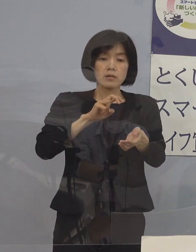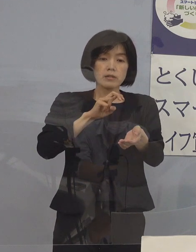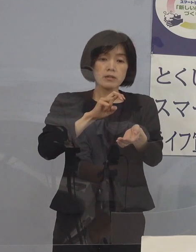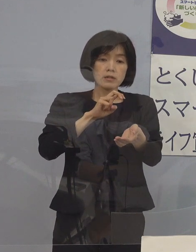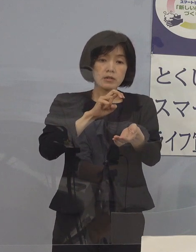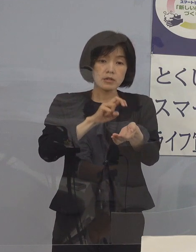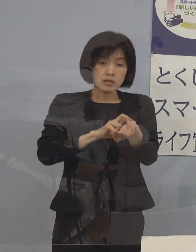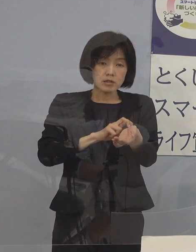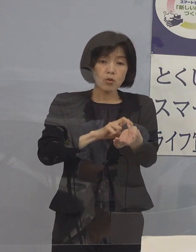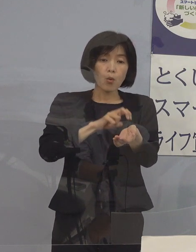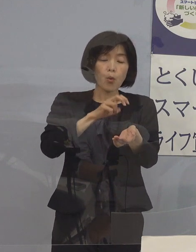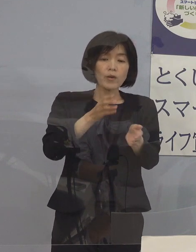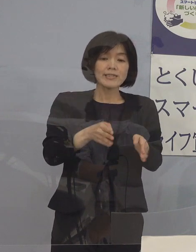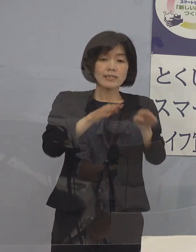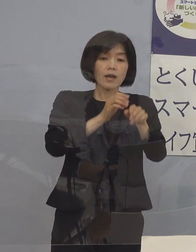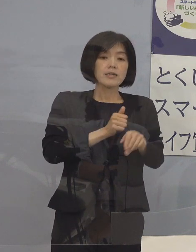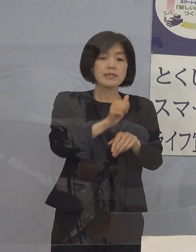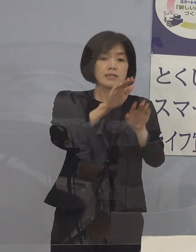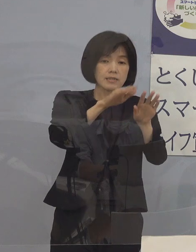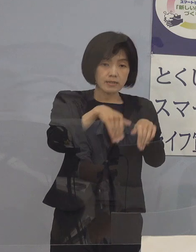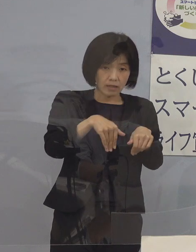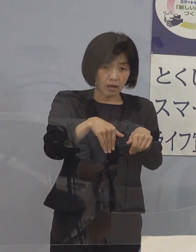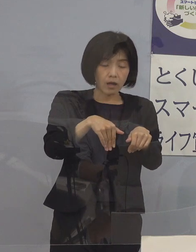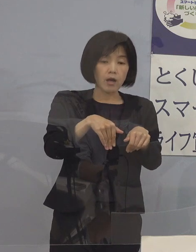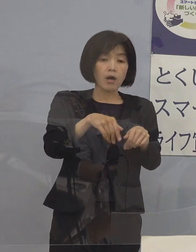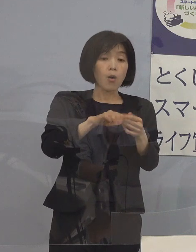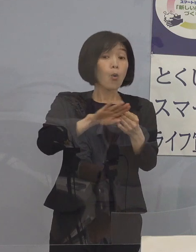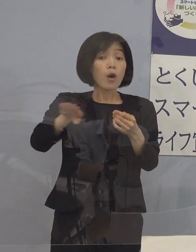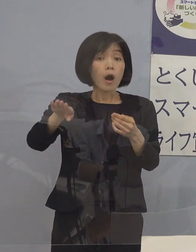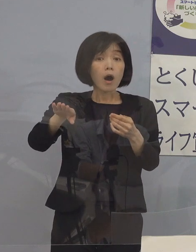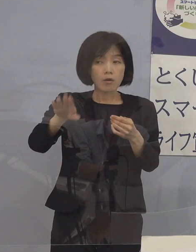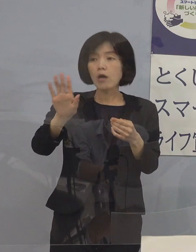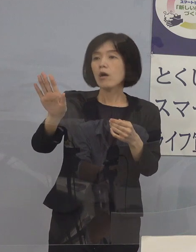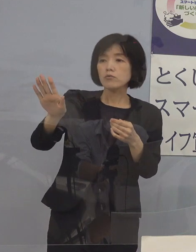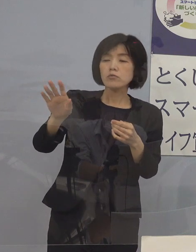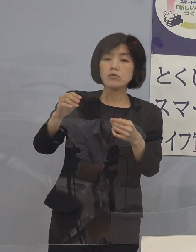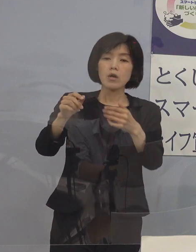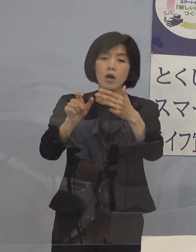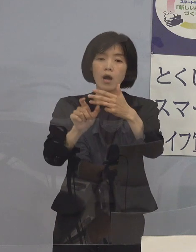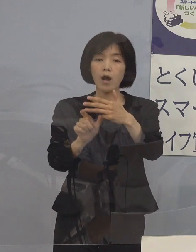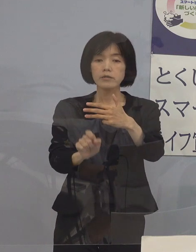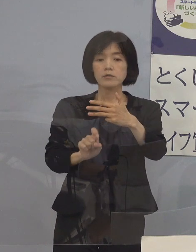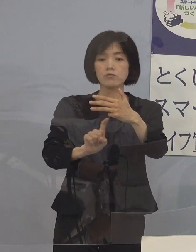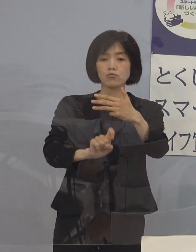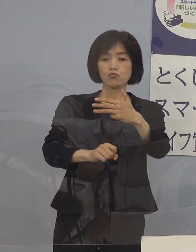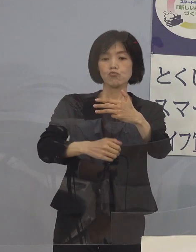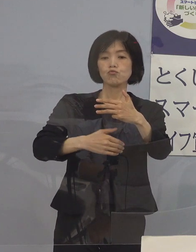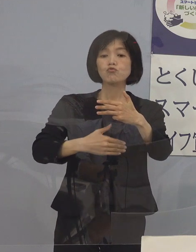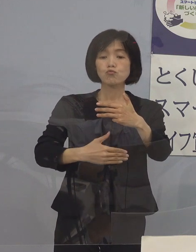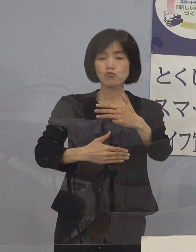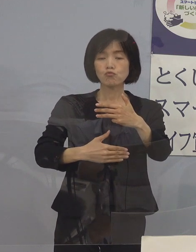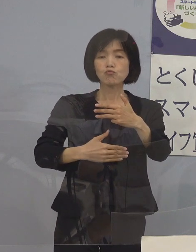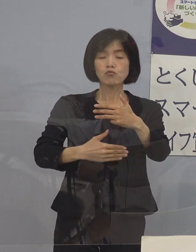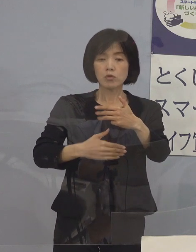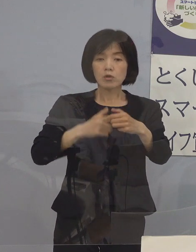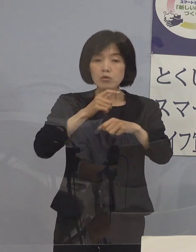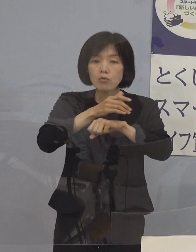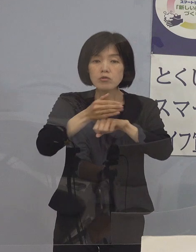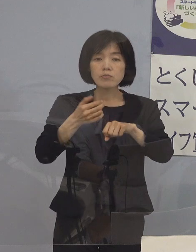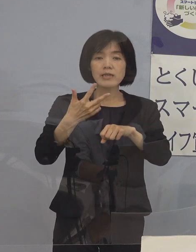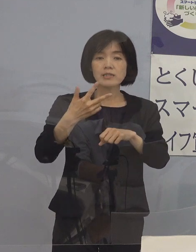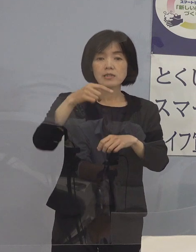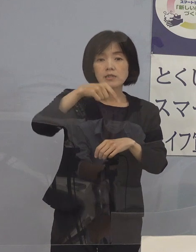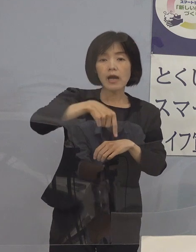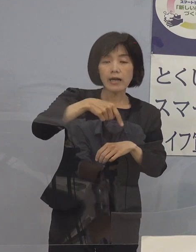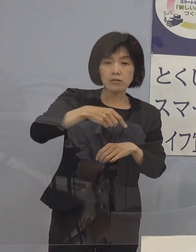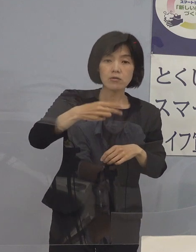外の立ち寄り先はこの方は、 こちらはあります、はい、まず8月の19日ですが、徳島市内